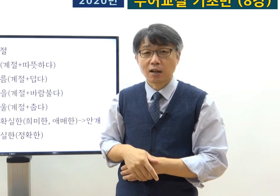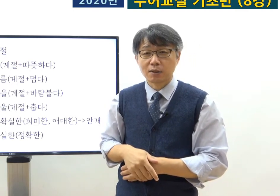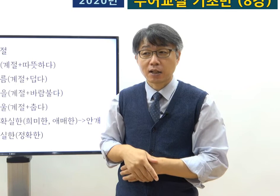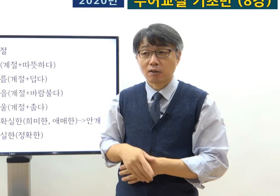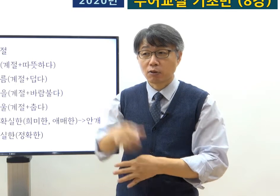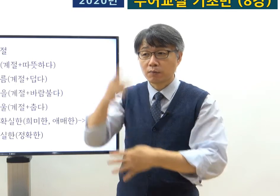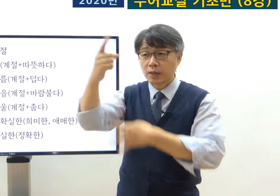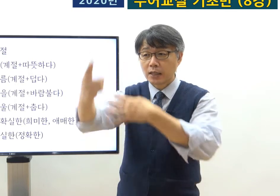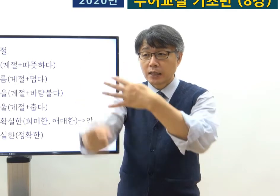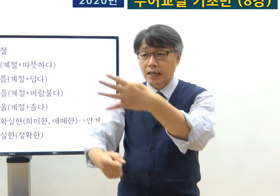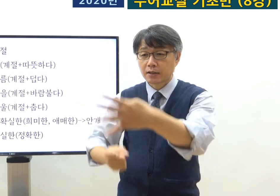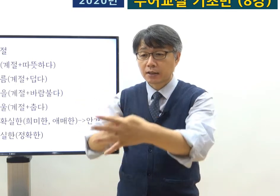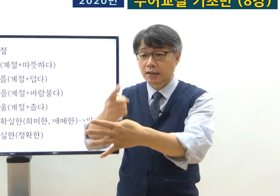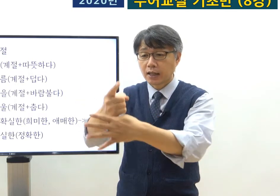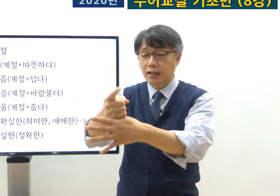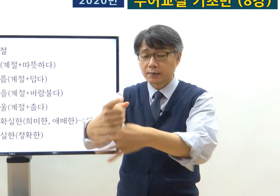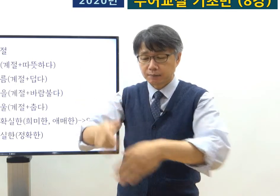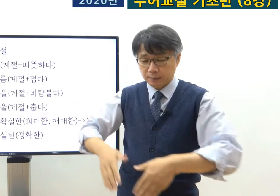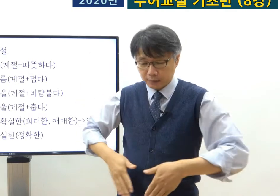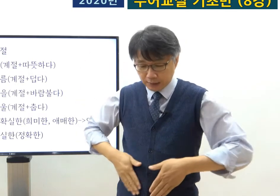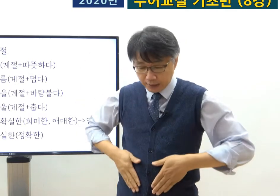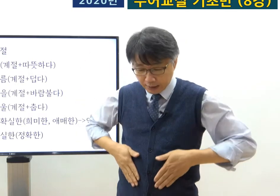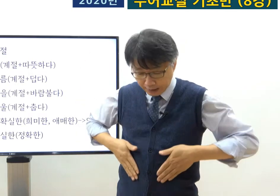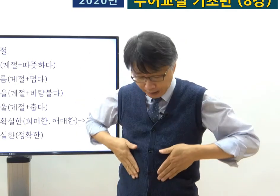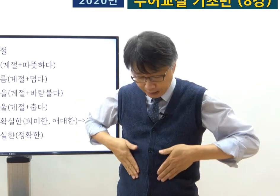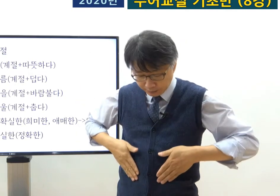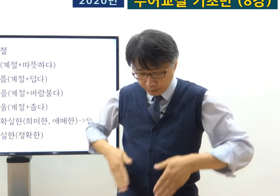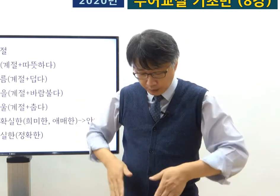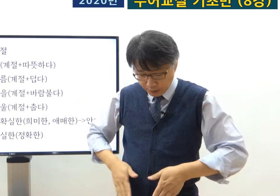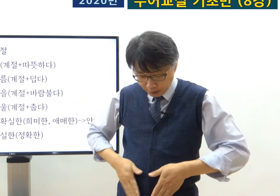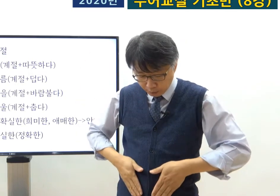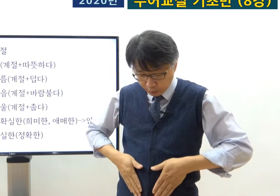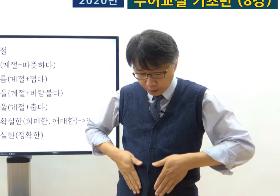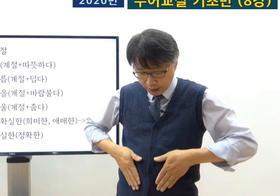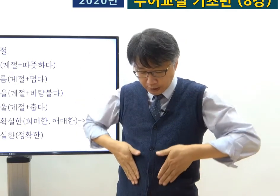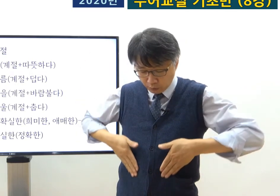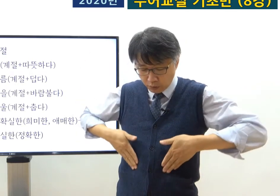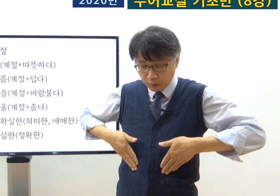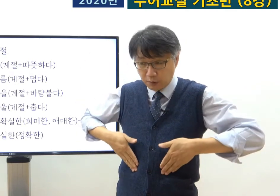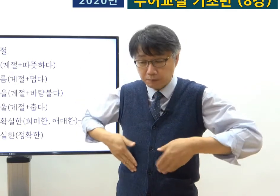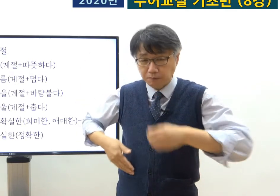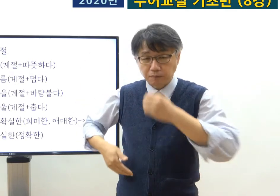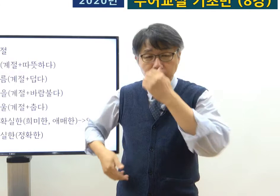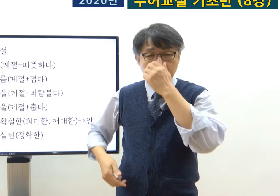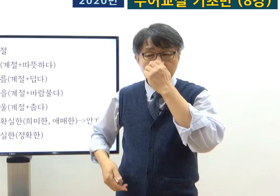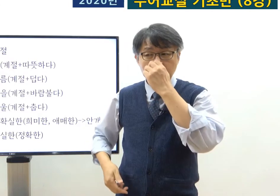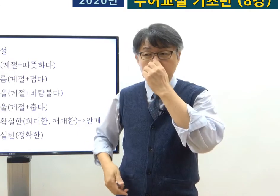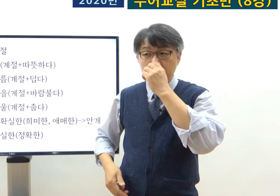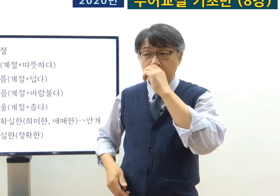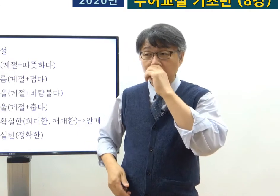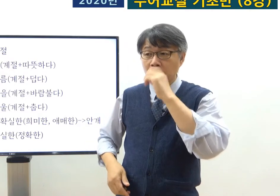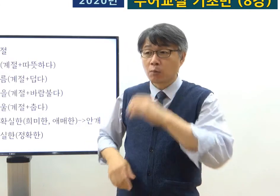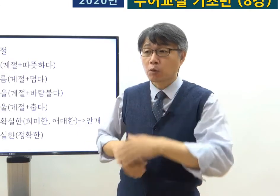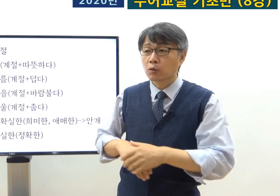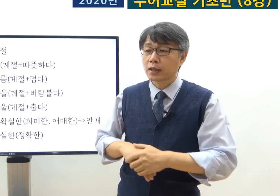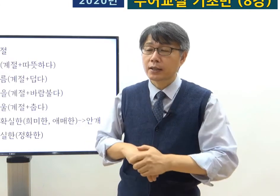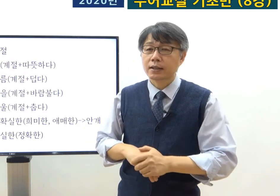될 것 같고요. 계절인데 따뜻하다. 자, 밑에서부터 이렇게 살짝 올려주면 되겠습니다. 보통 이제